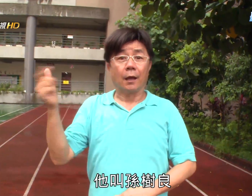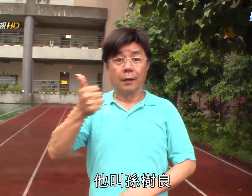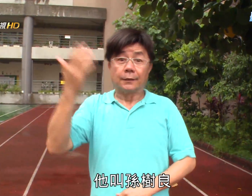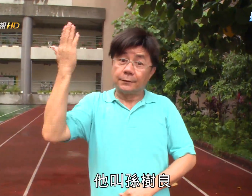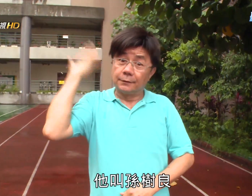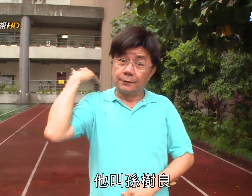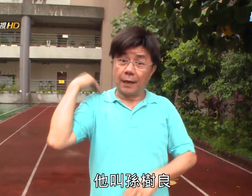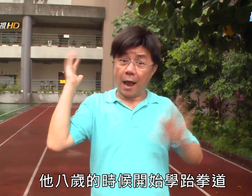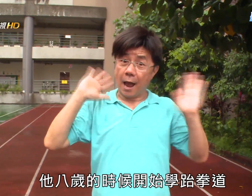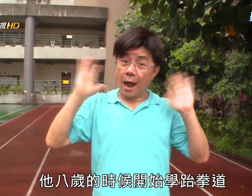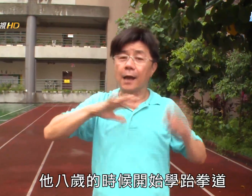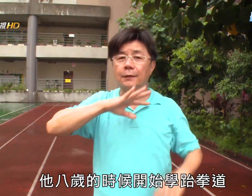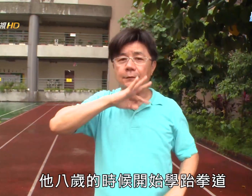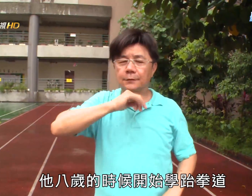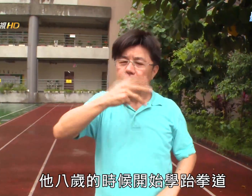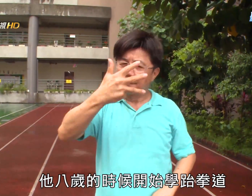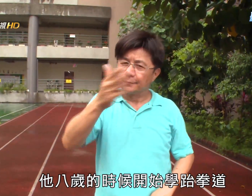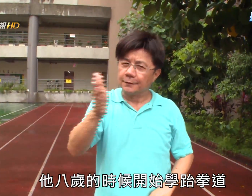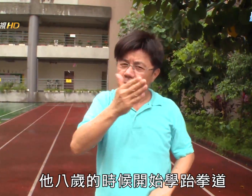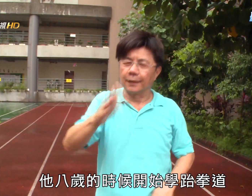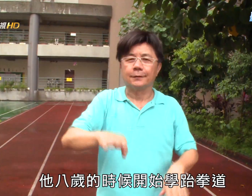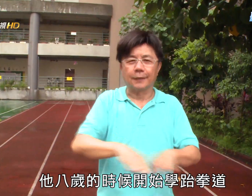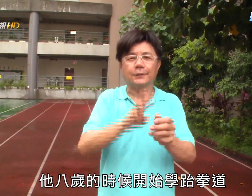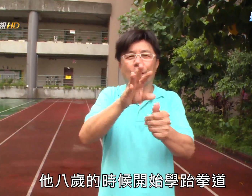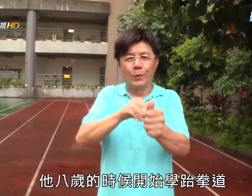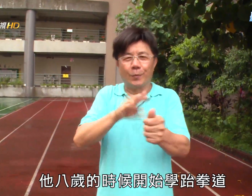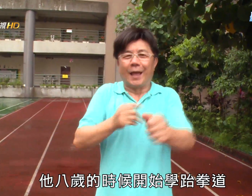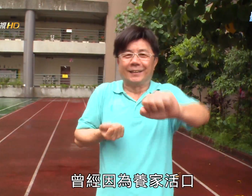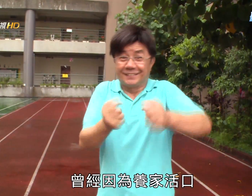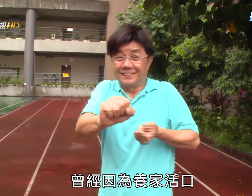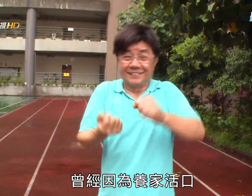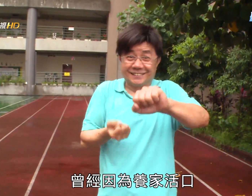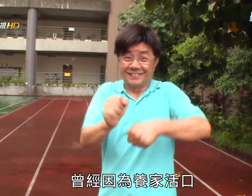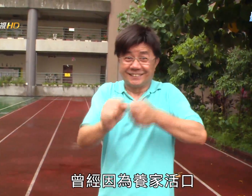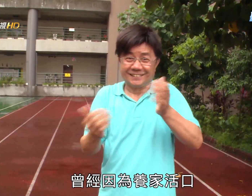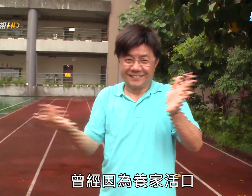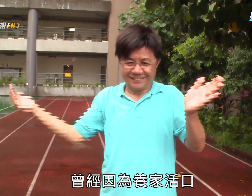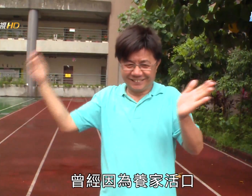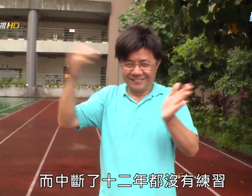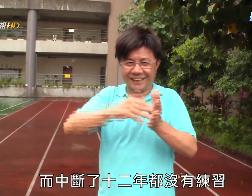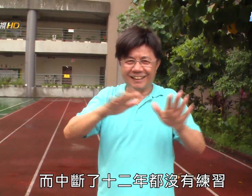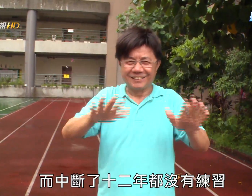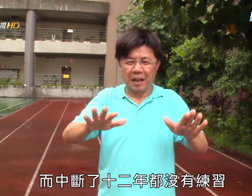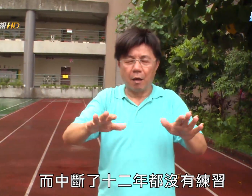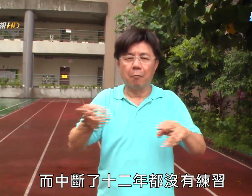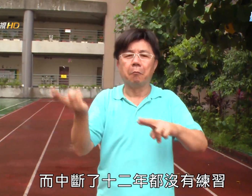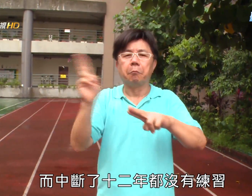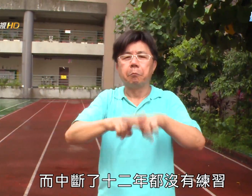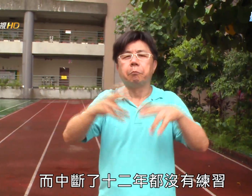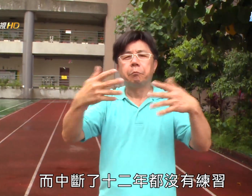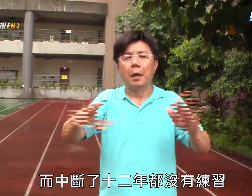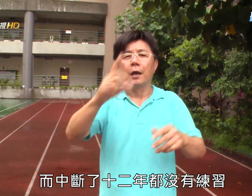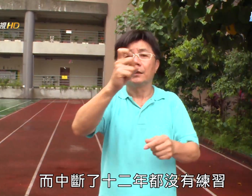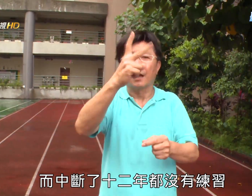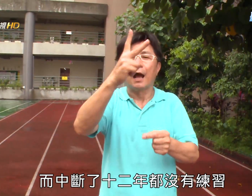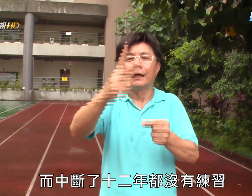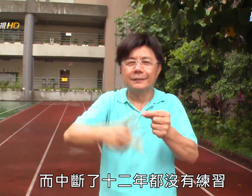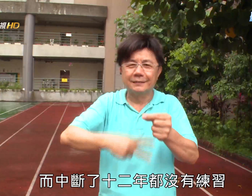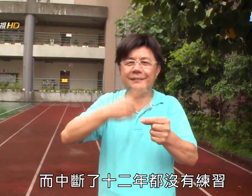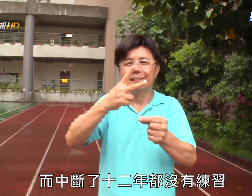良。他8岁的时候啊，开始学跆拳道，曾经因为养家活口而中断了12年都没有练习，